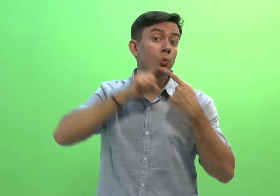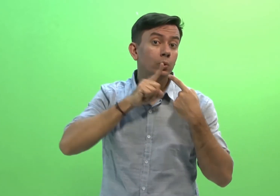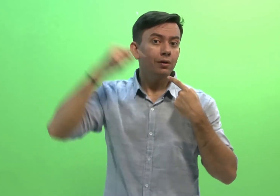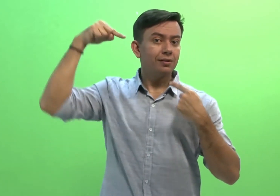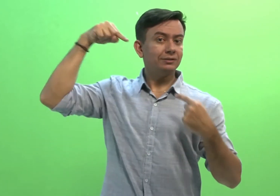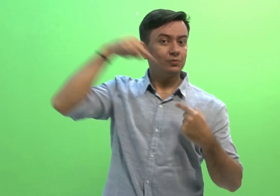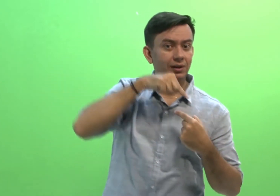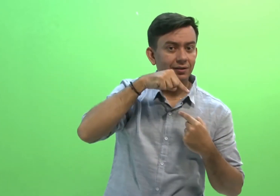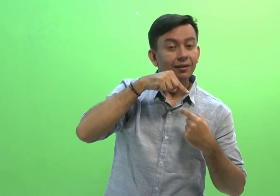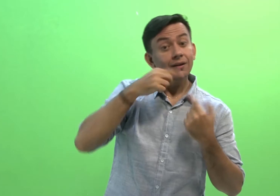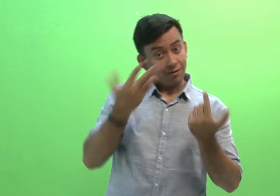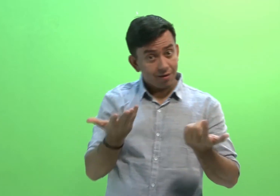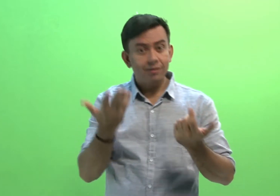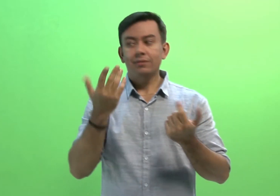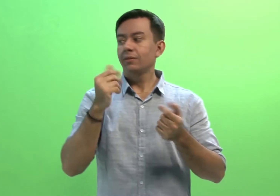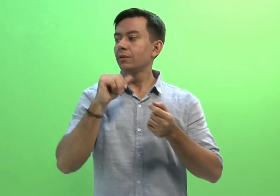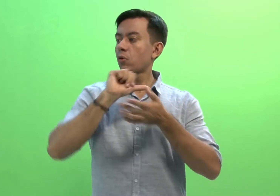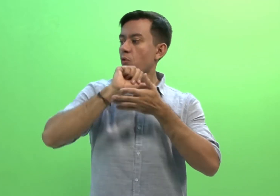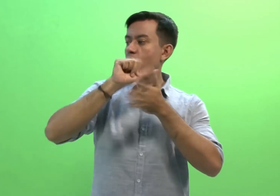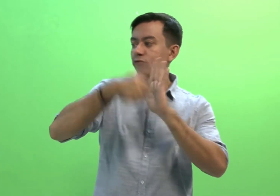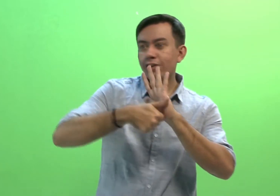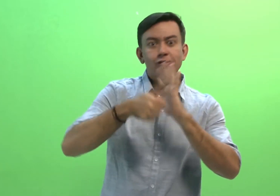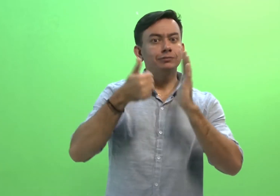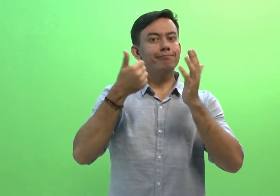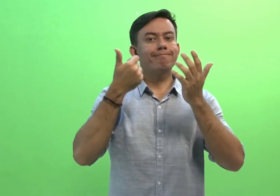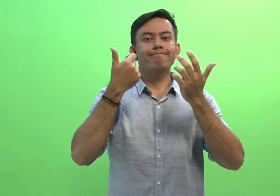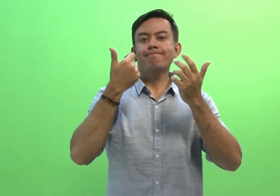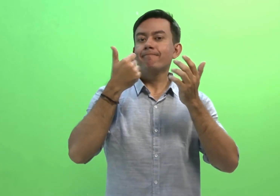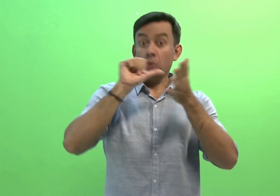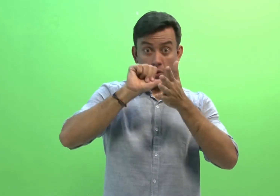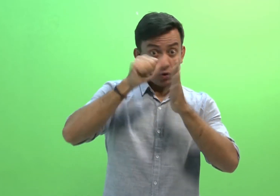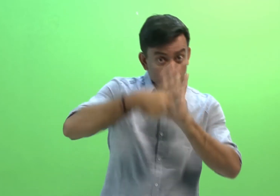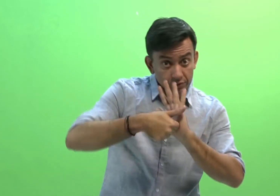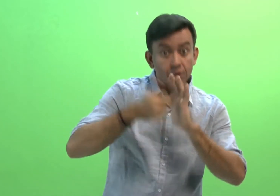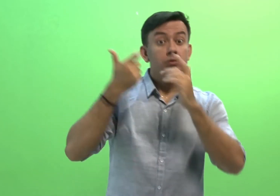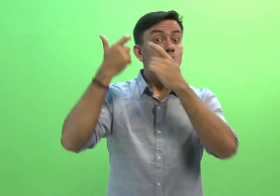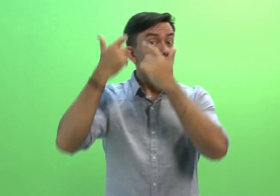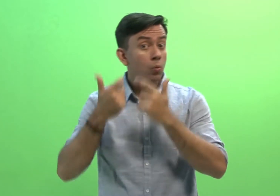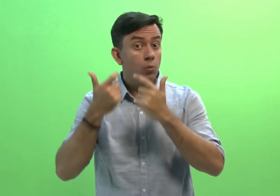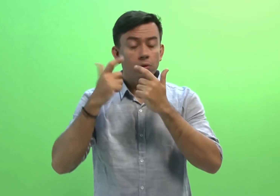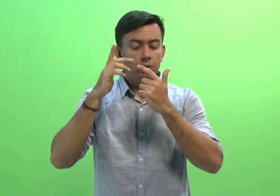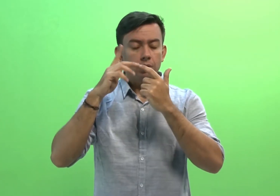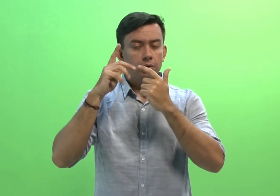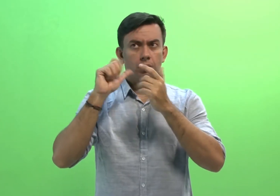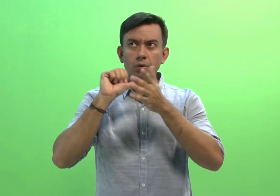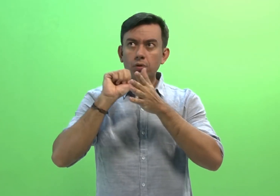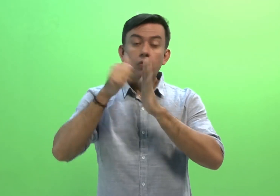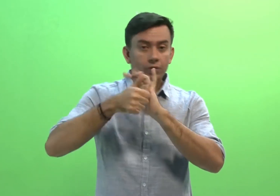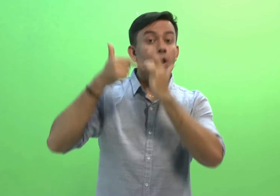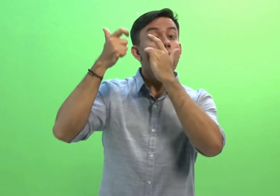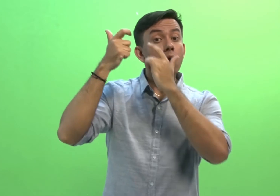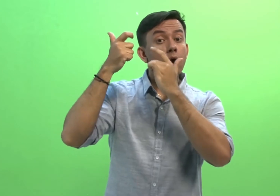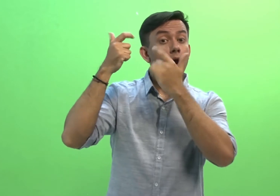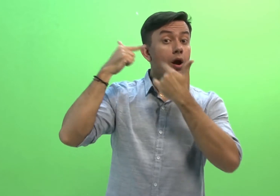movimento. Moreno é descido, surdo é semicircular. Mesma configuração de